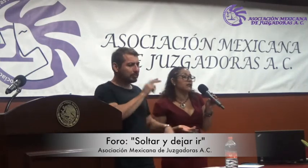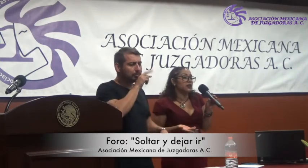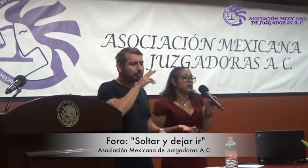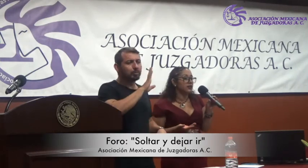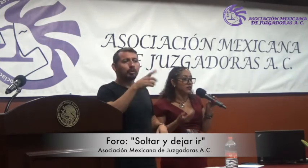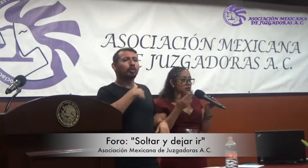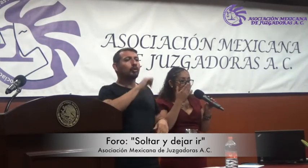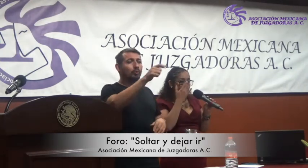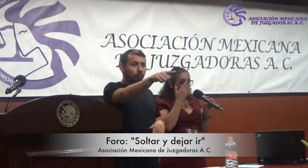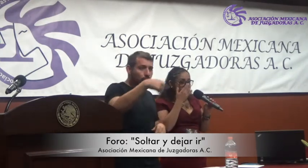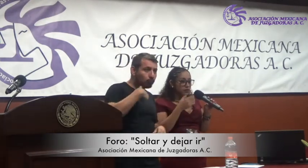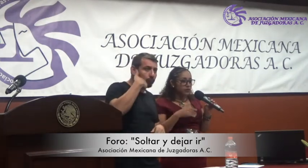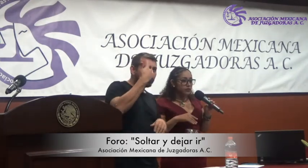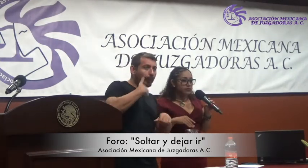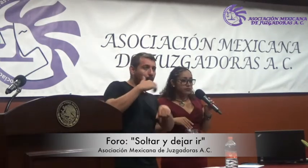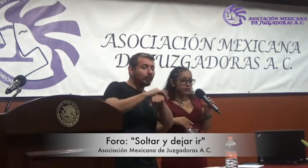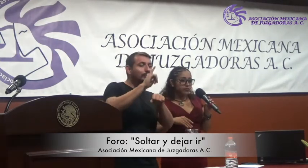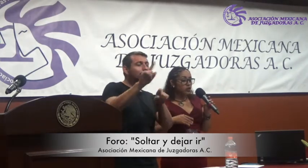puede pasar, ¿verdad?